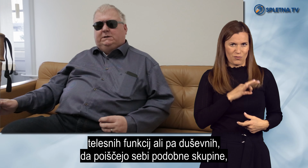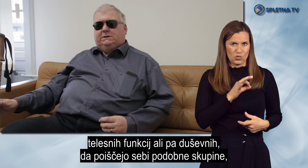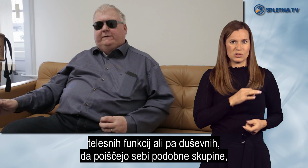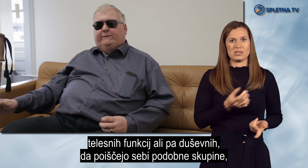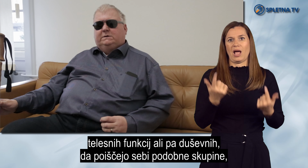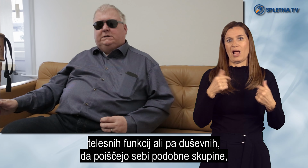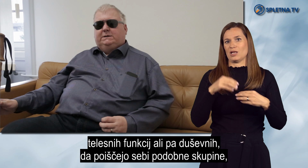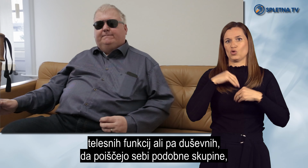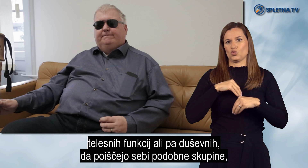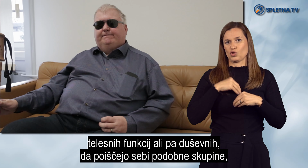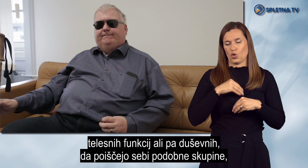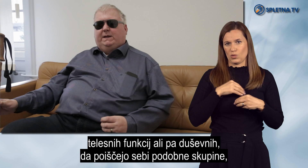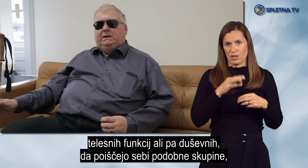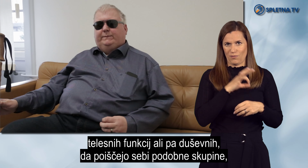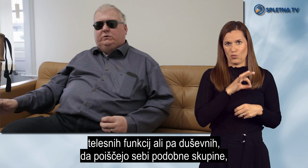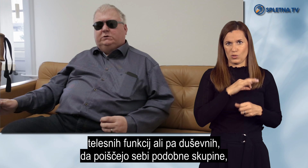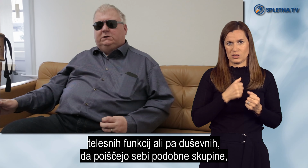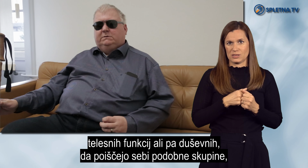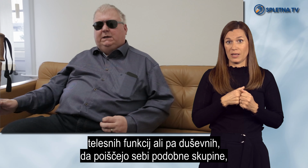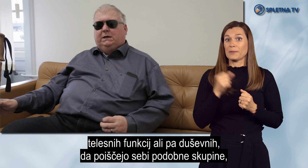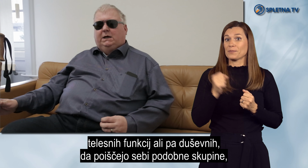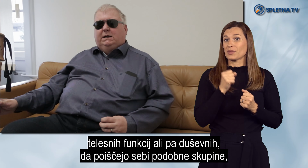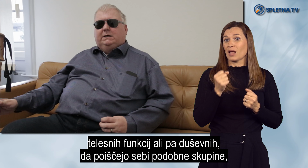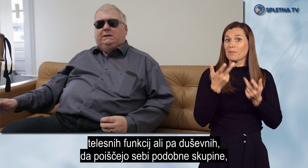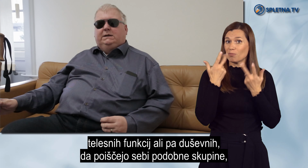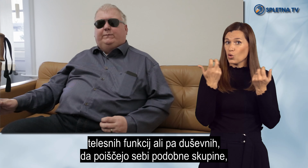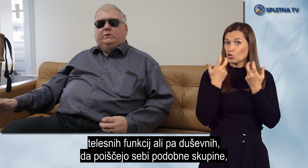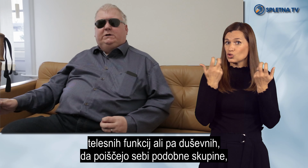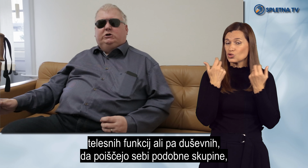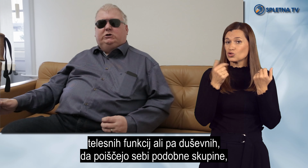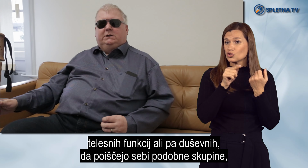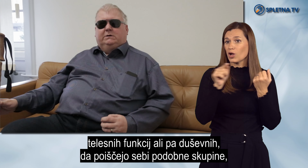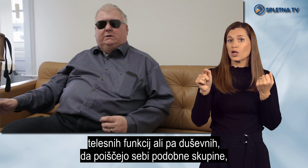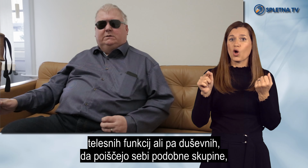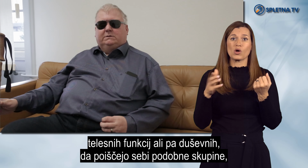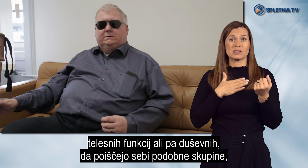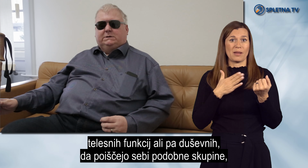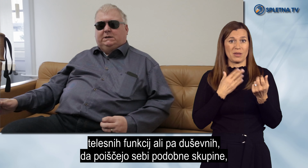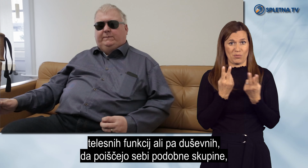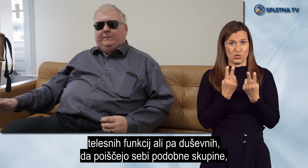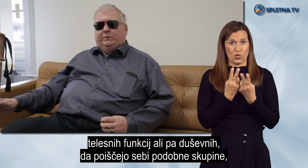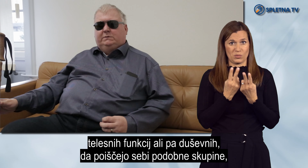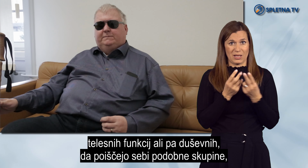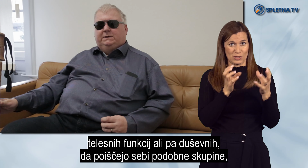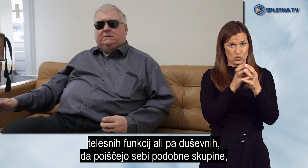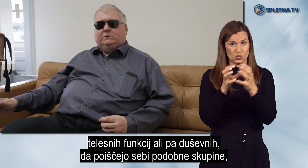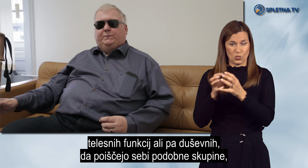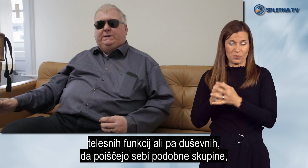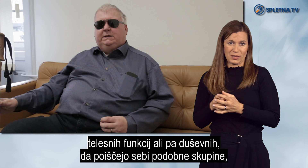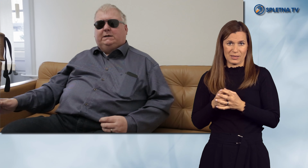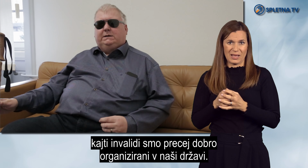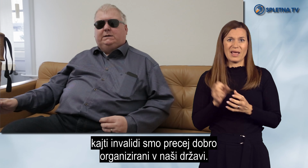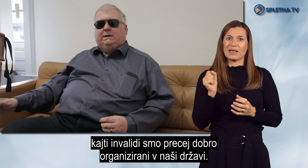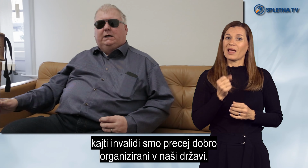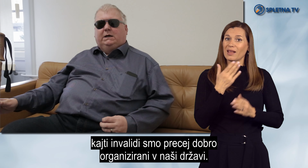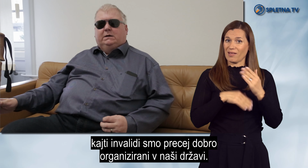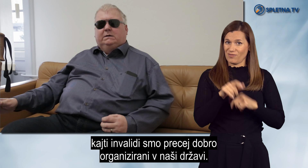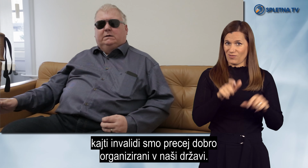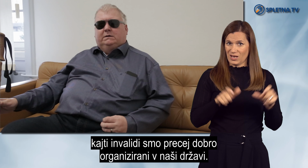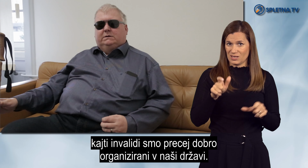področju telesnih funkcij ali pa duševnih, da poiščejo sebi podobne skupine,